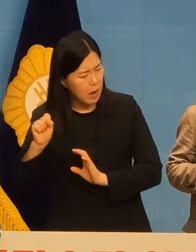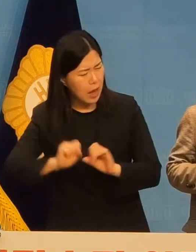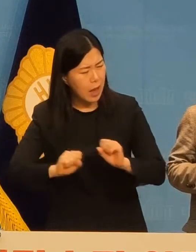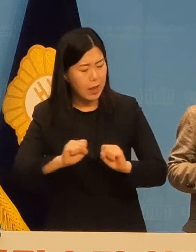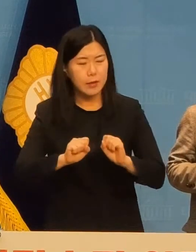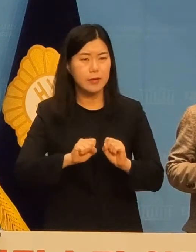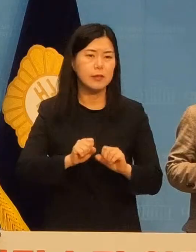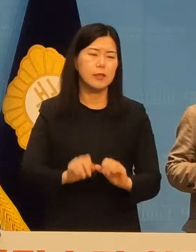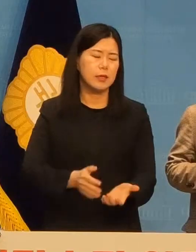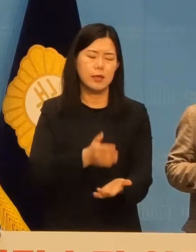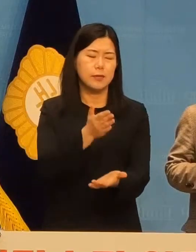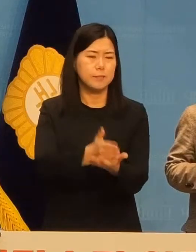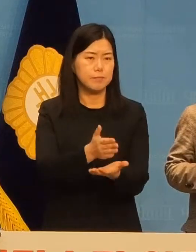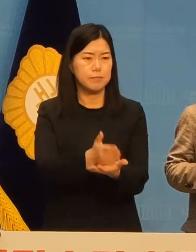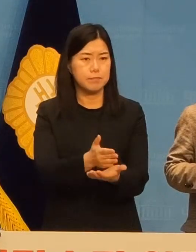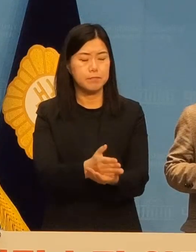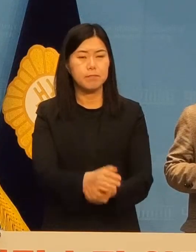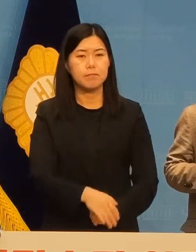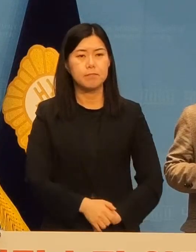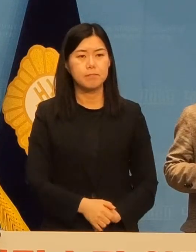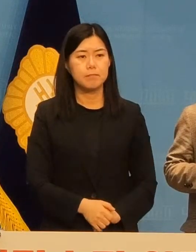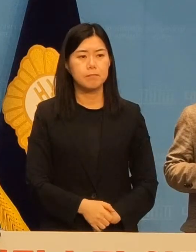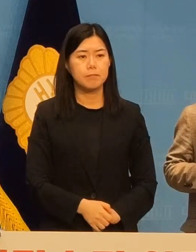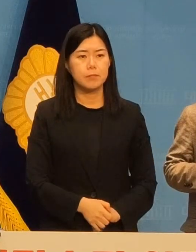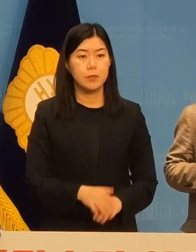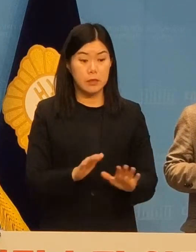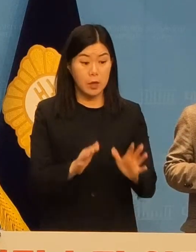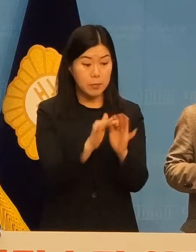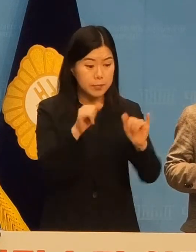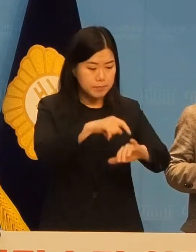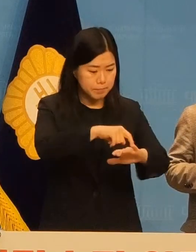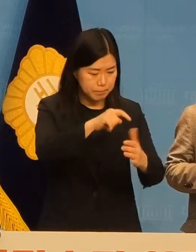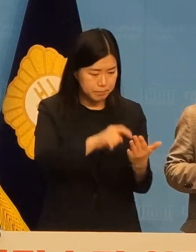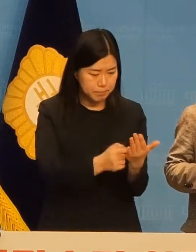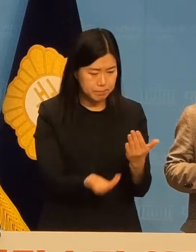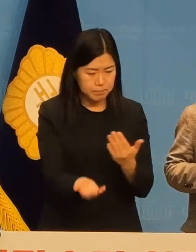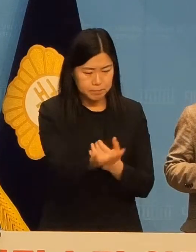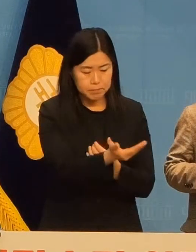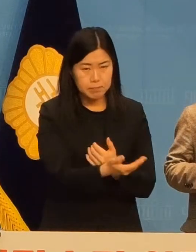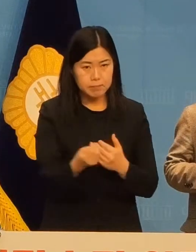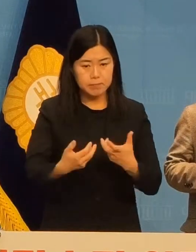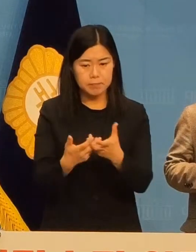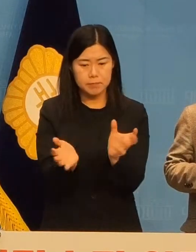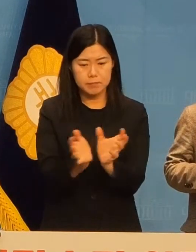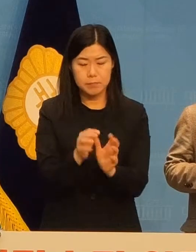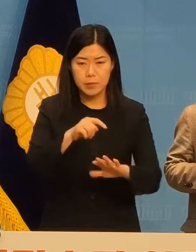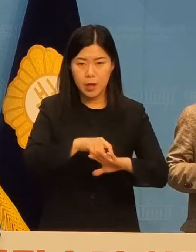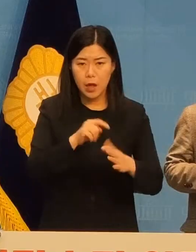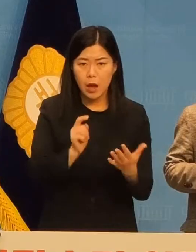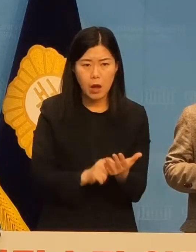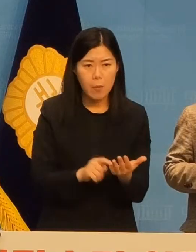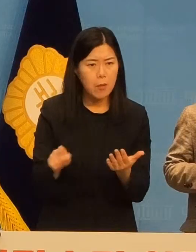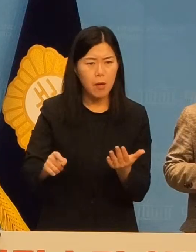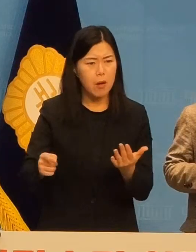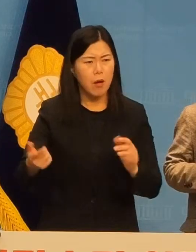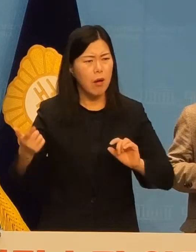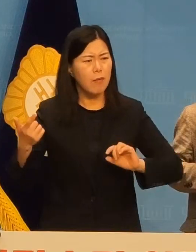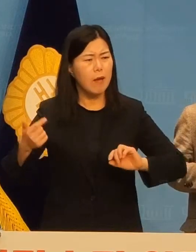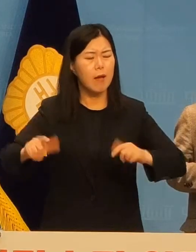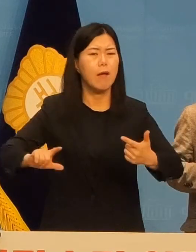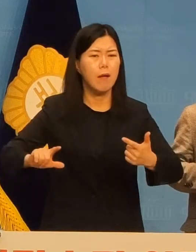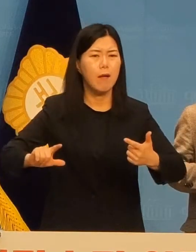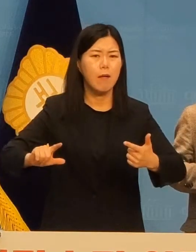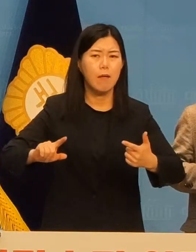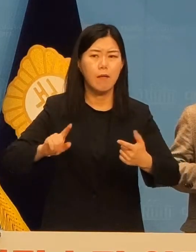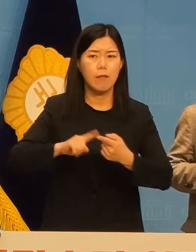때가 결코 아니라는 점, 지금 민심과 당심이 그렇지가 않다는 것을 분명히